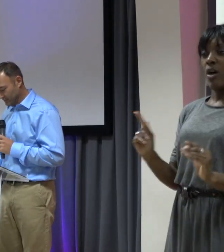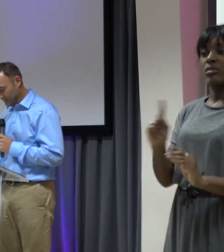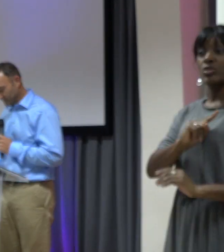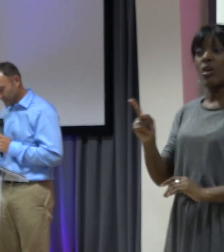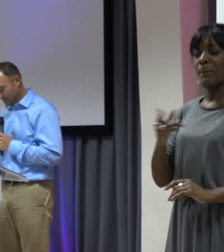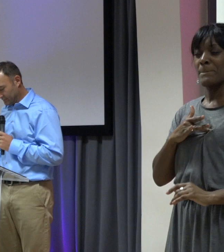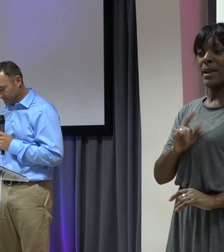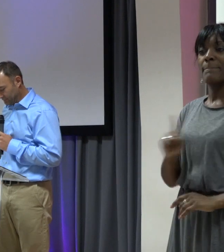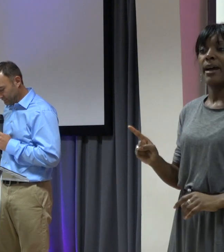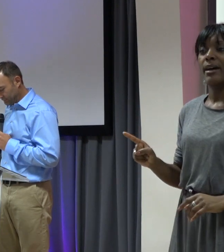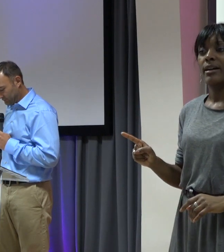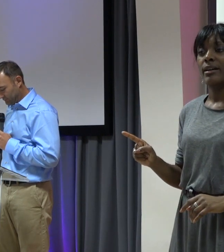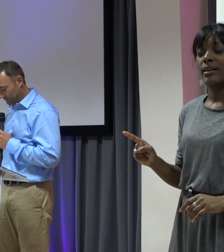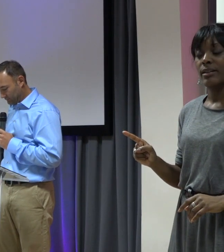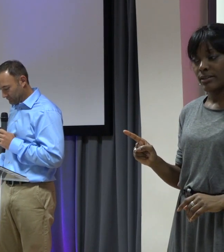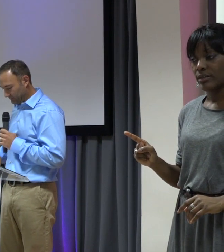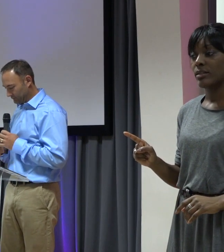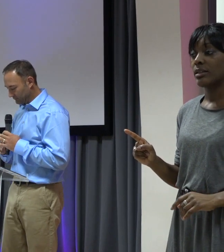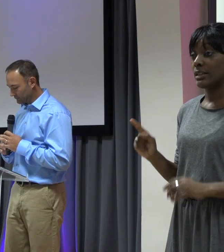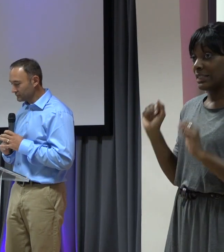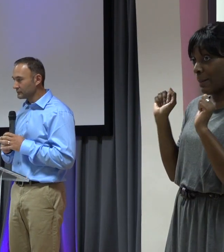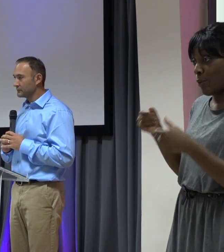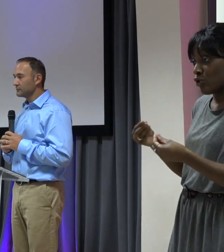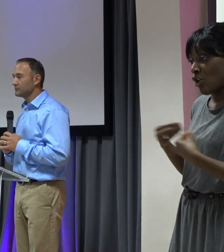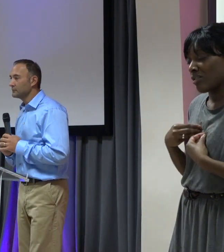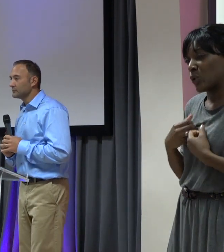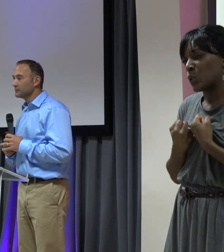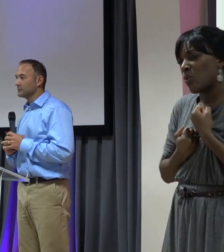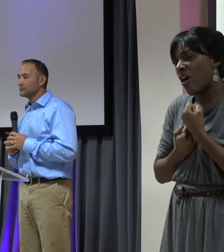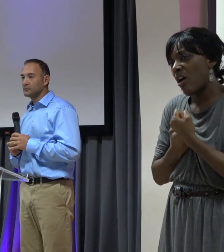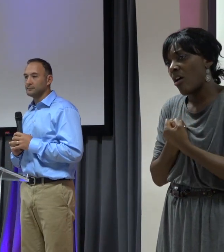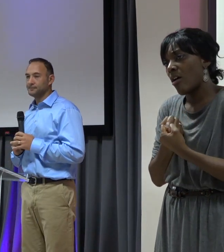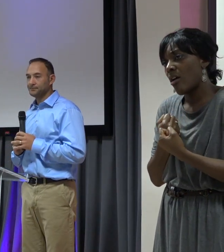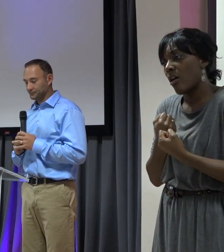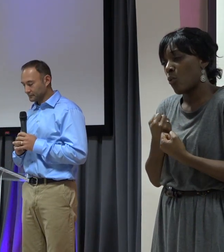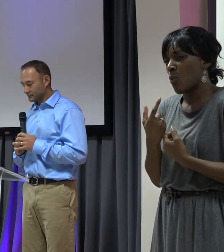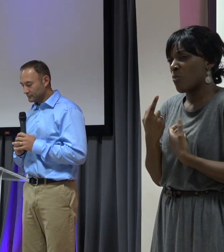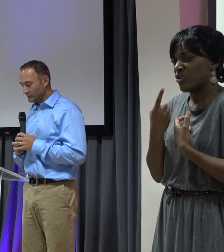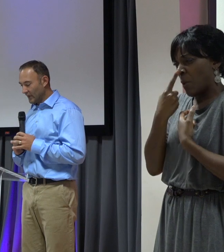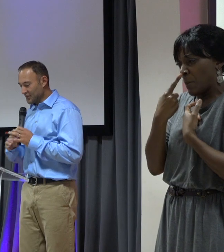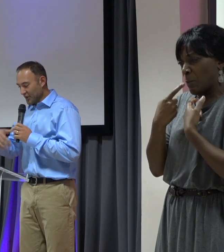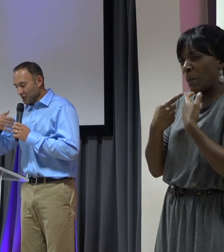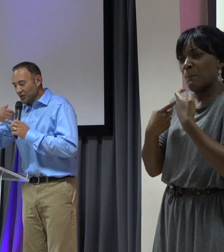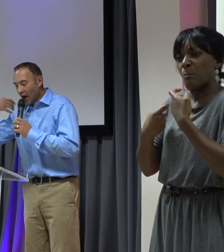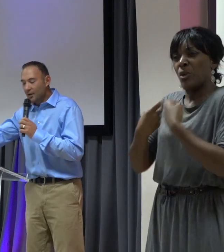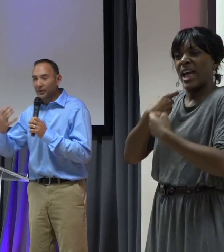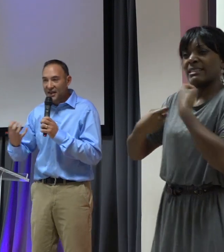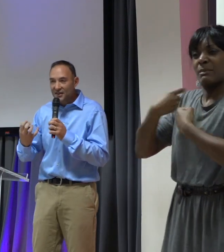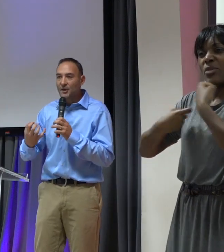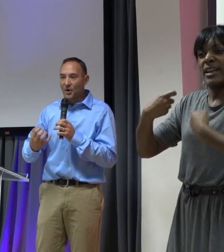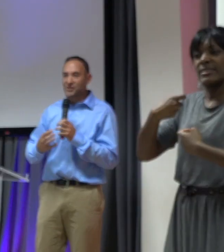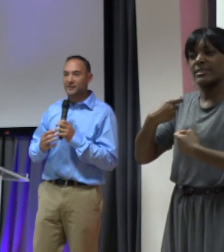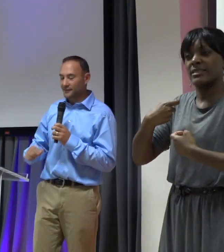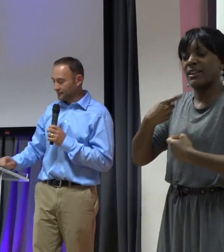et qui peut causer en fait de la douleur et de la menace. So it's an